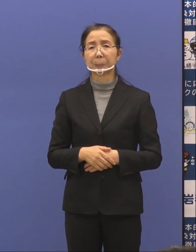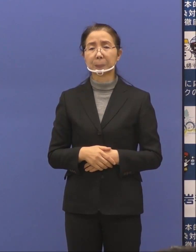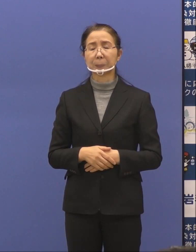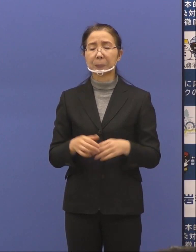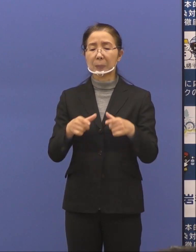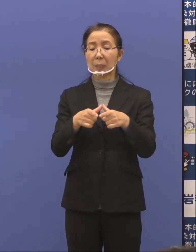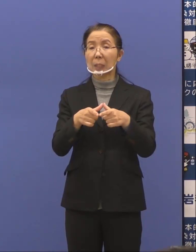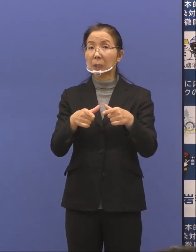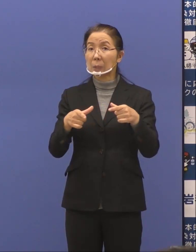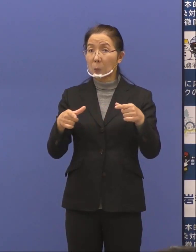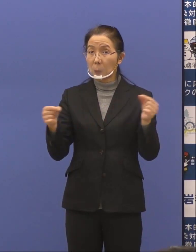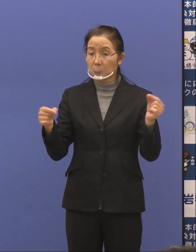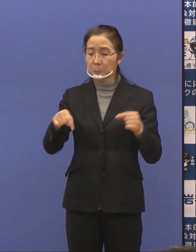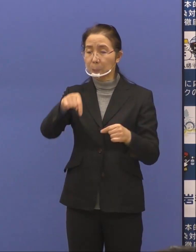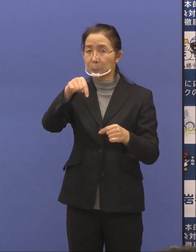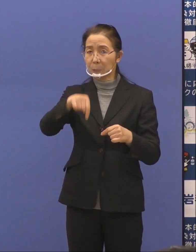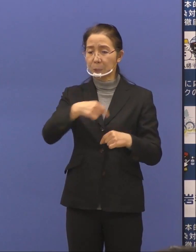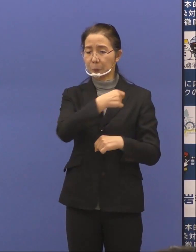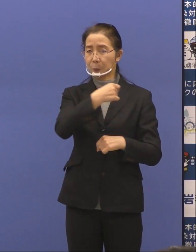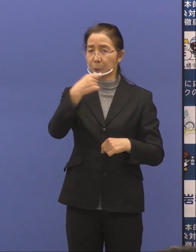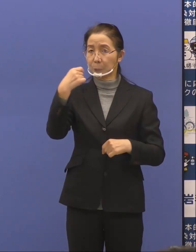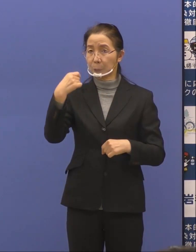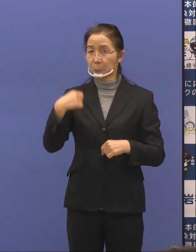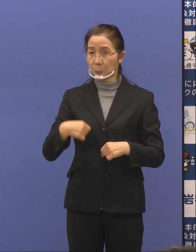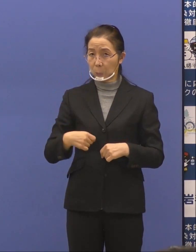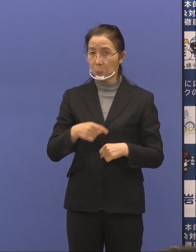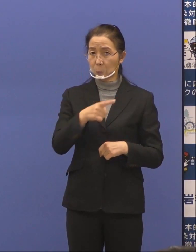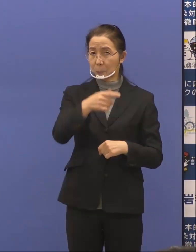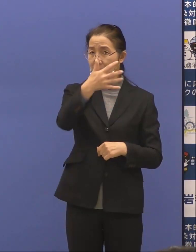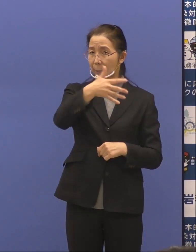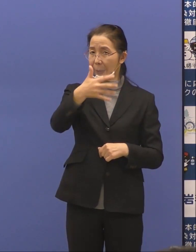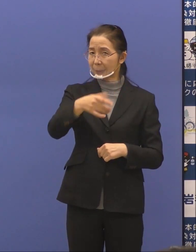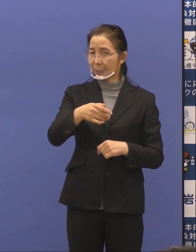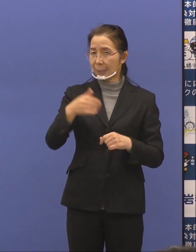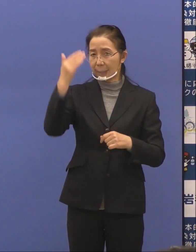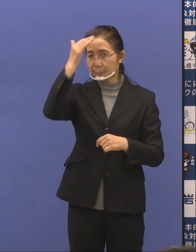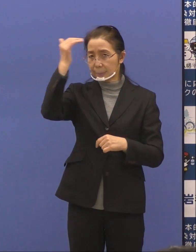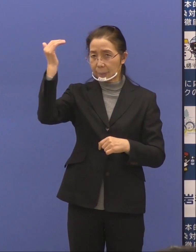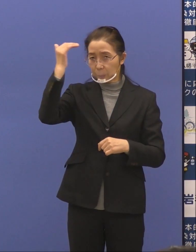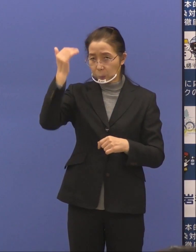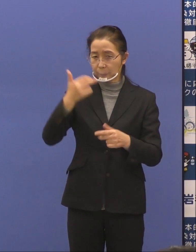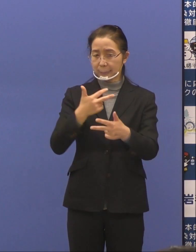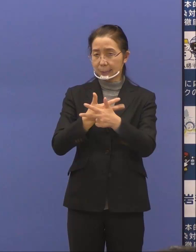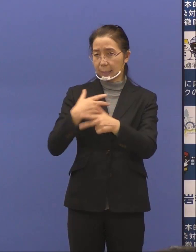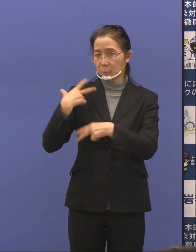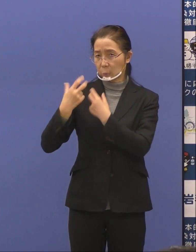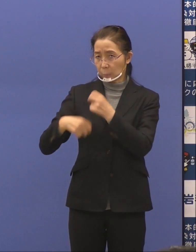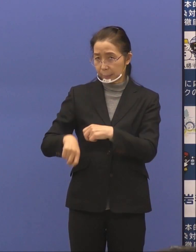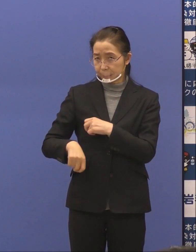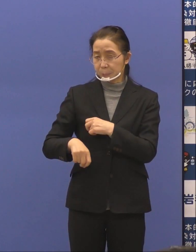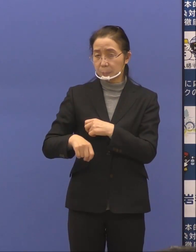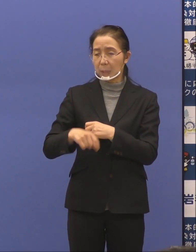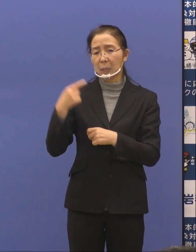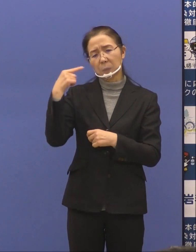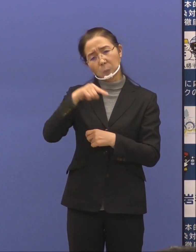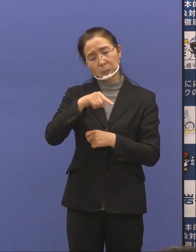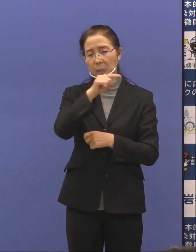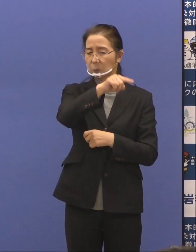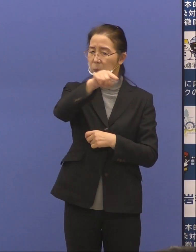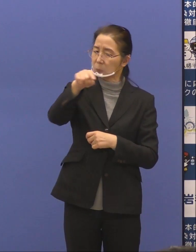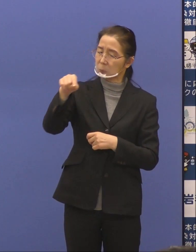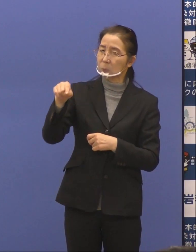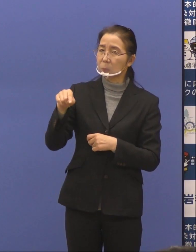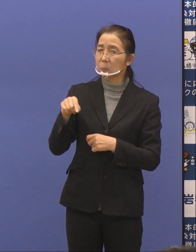日本、中国、そしてアメリカ、韓国、北朝鮮、まあ、ロシアも入れられればいいんです